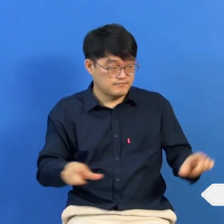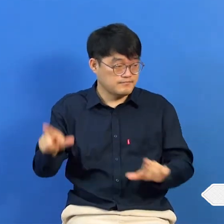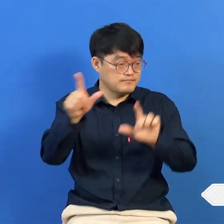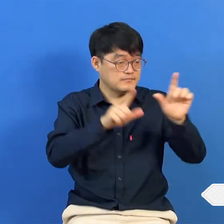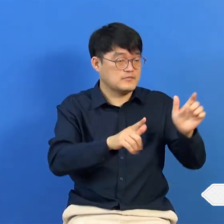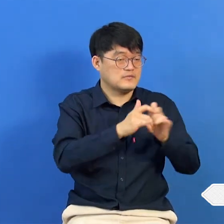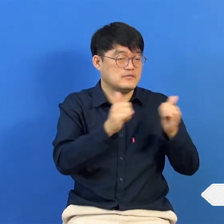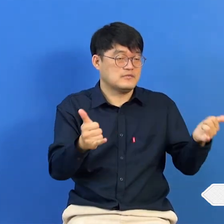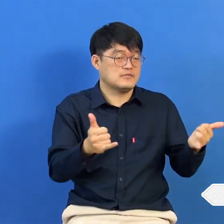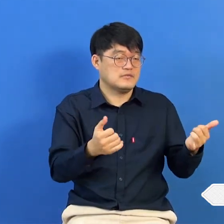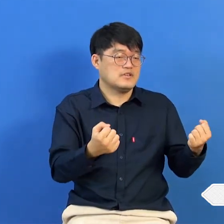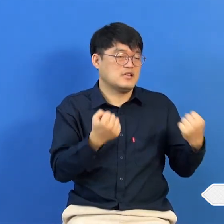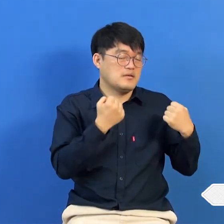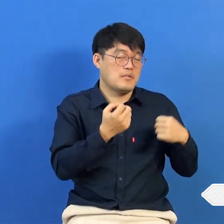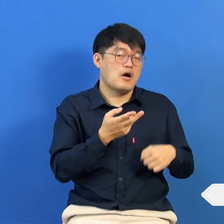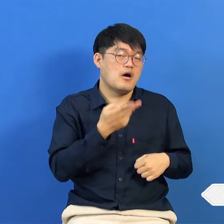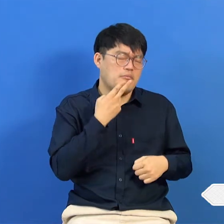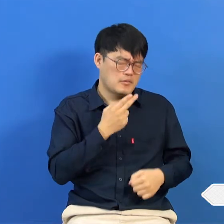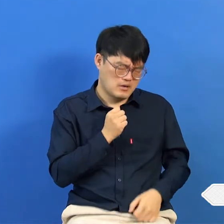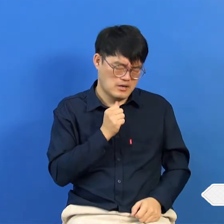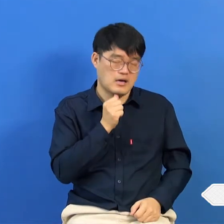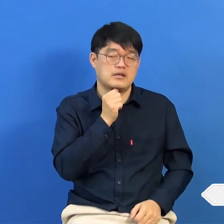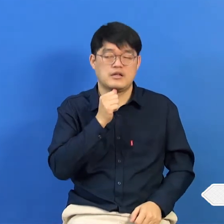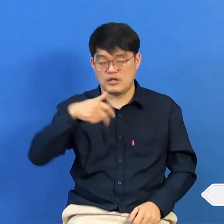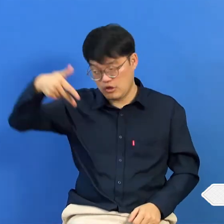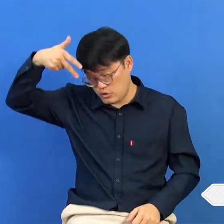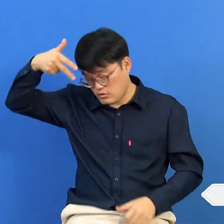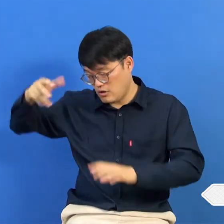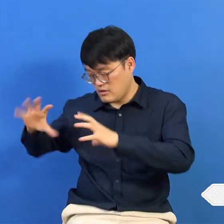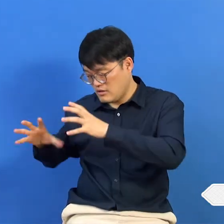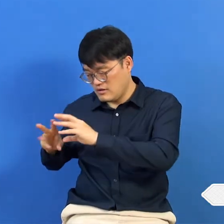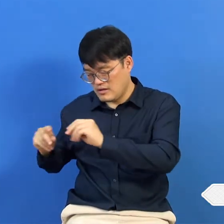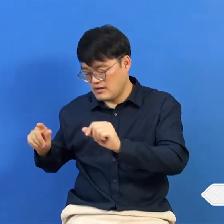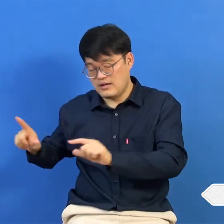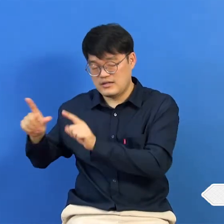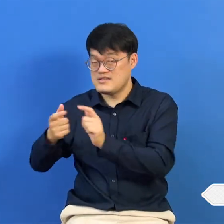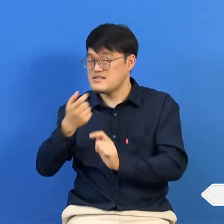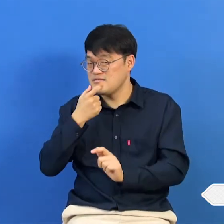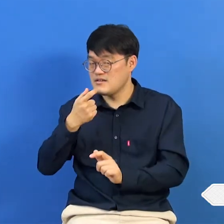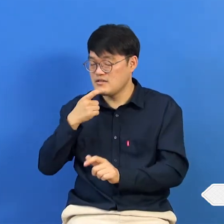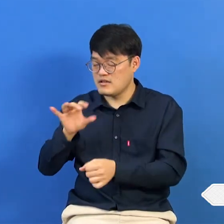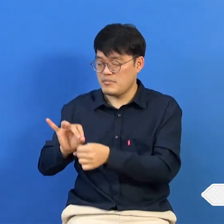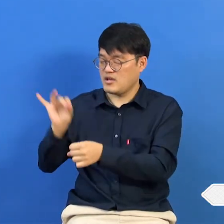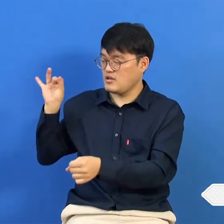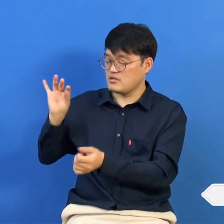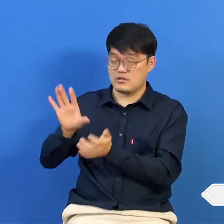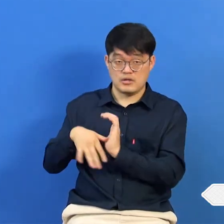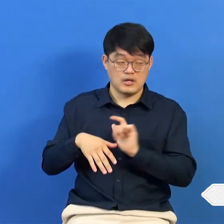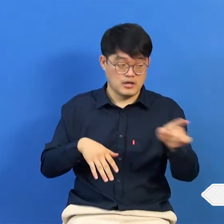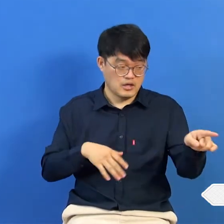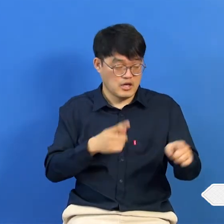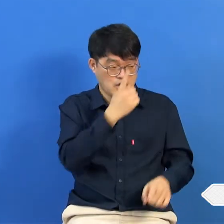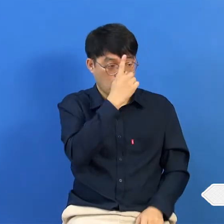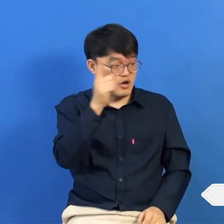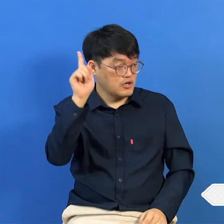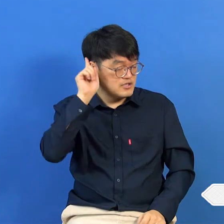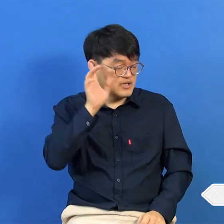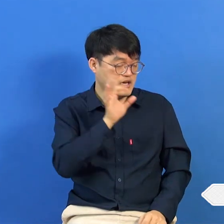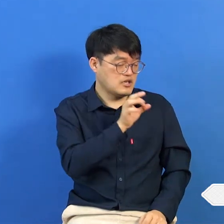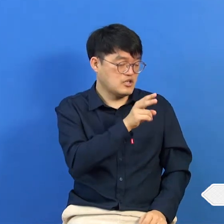힘없고 가난한 이 조선 땅에 살 수가 없어서, 그래서 100여 년 전에 러시아 연해주로 건너간